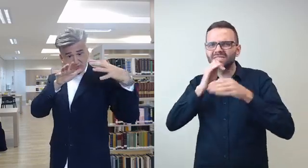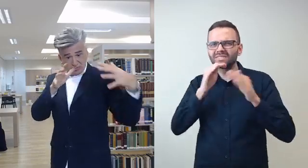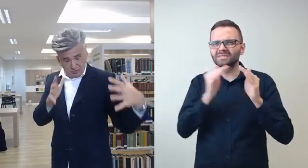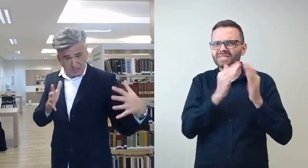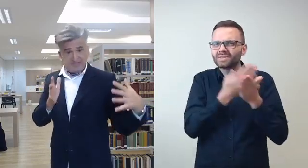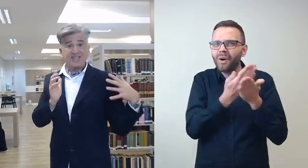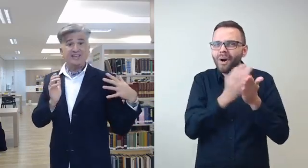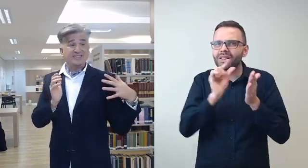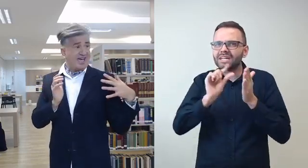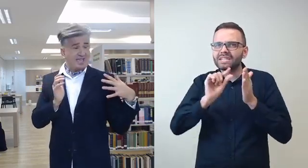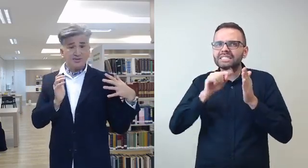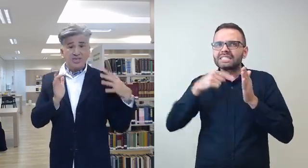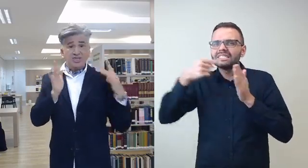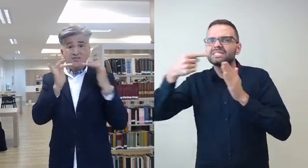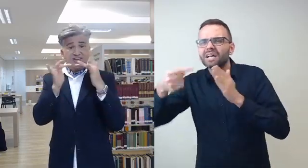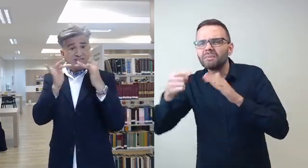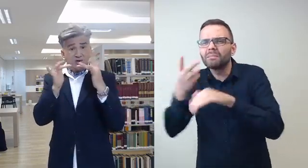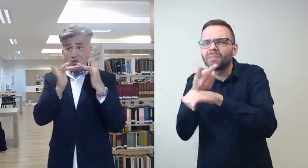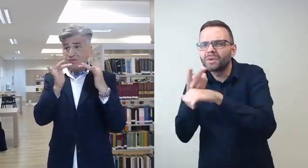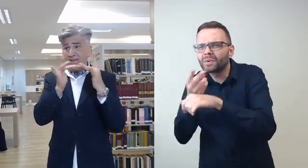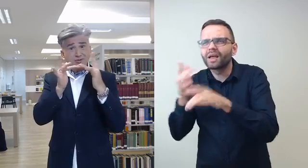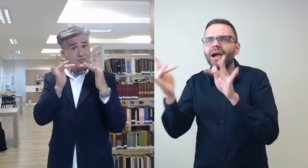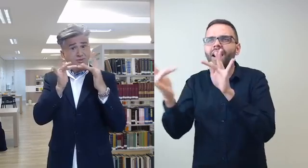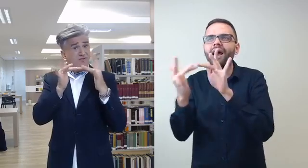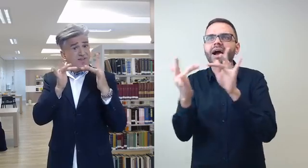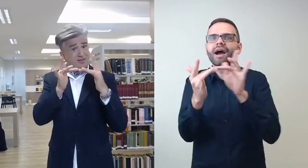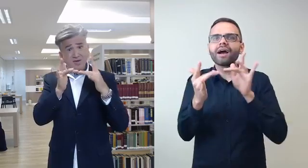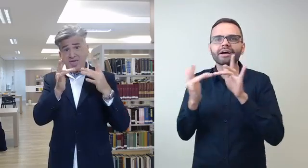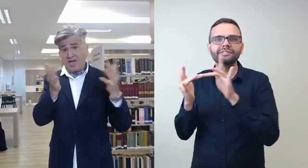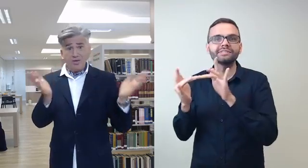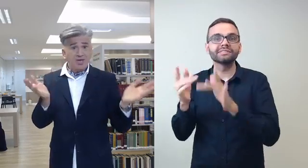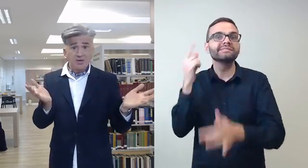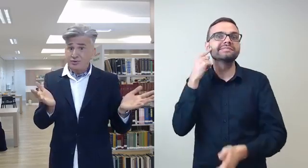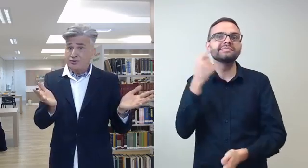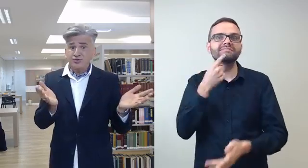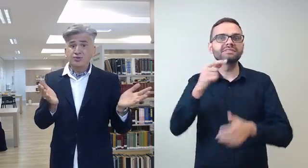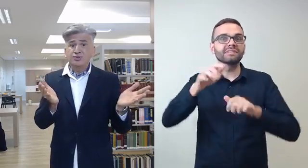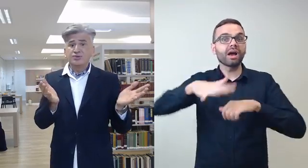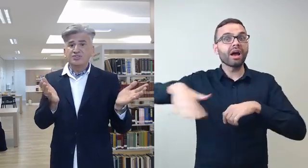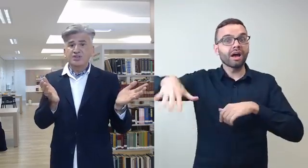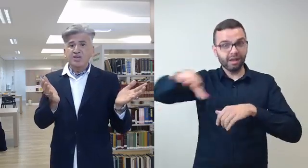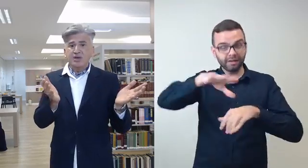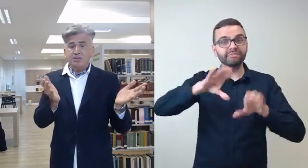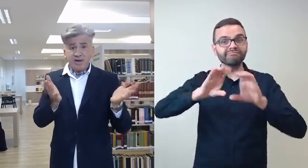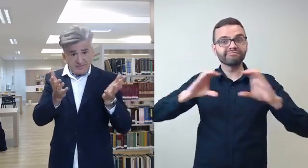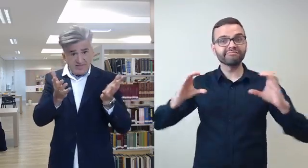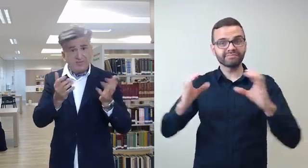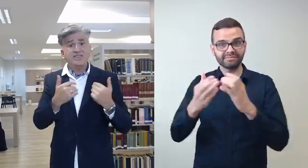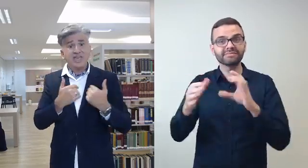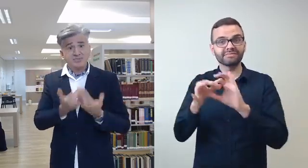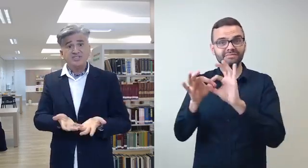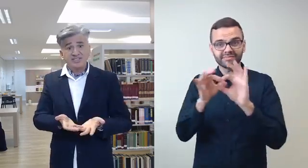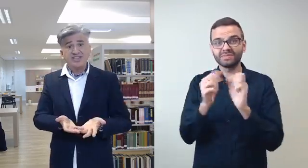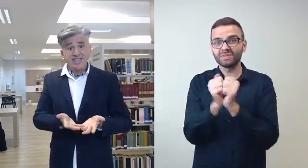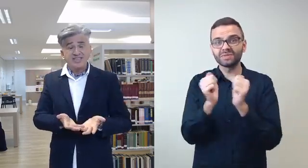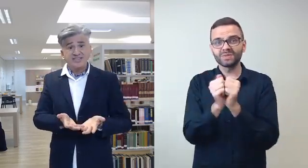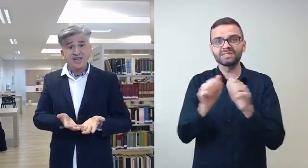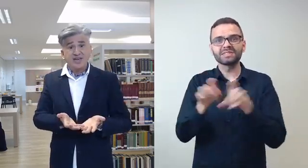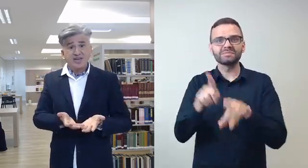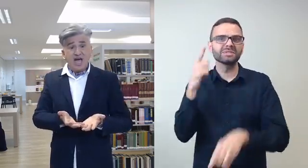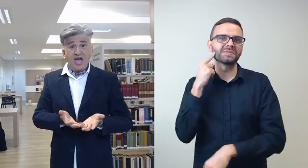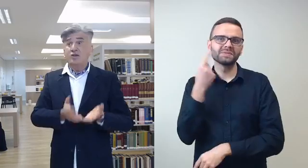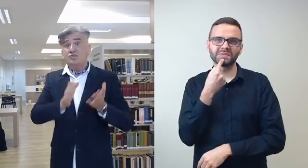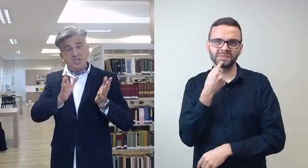desse mundo cristalizado e fazer contato com o universo real e amplo dos surdos, para ser um intérprete de